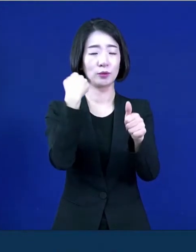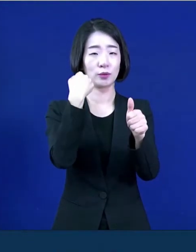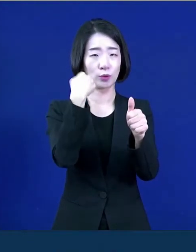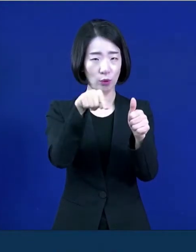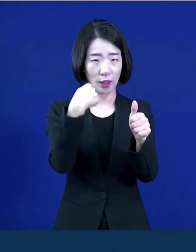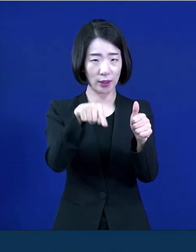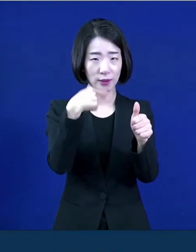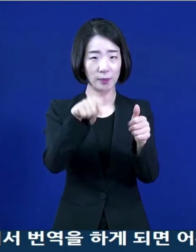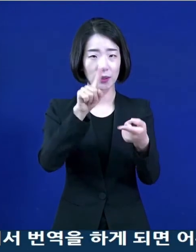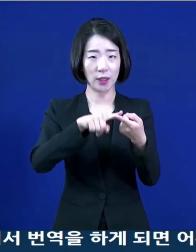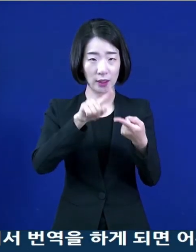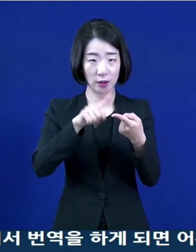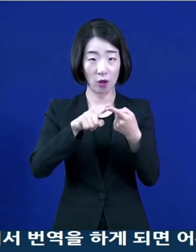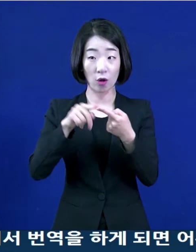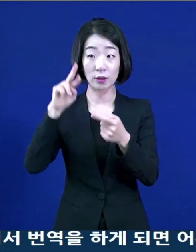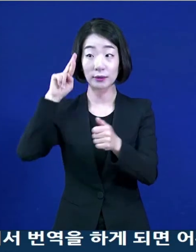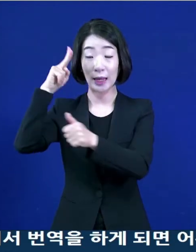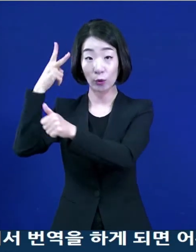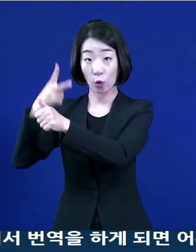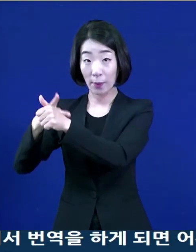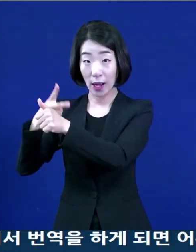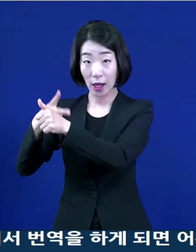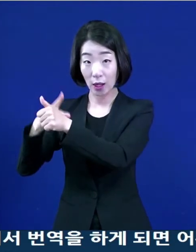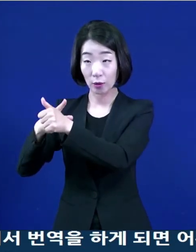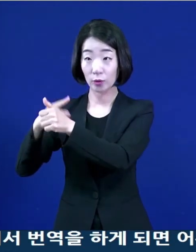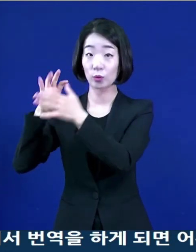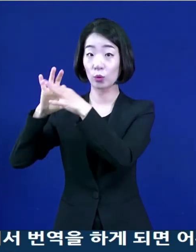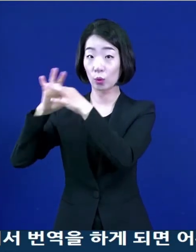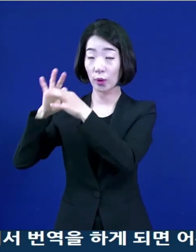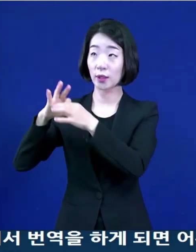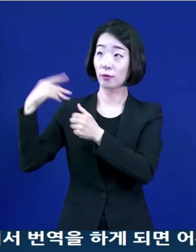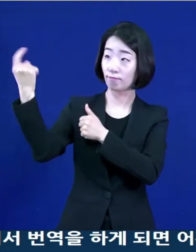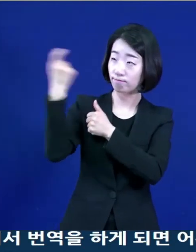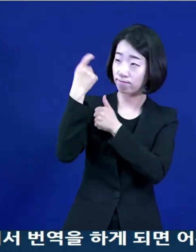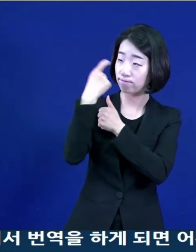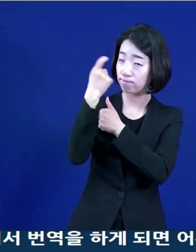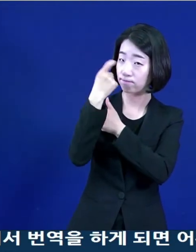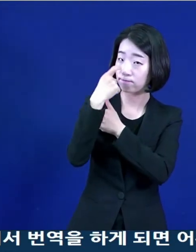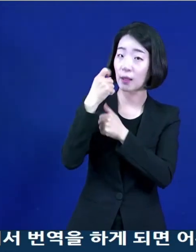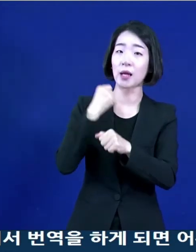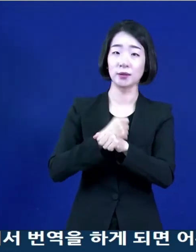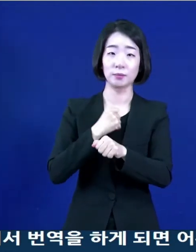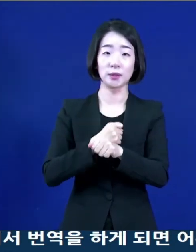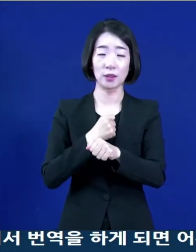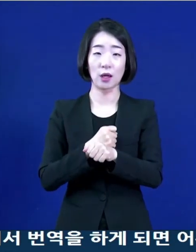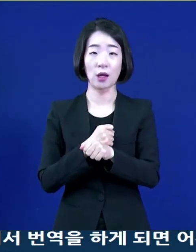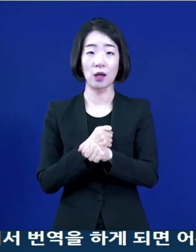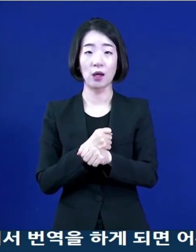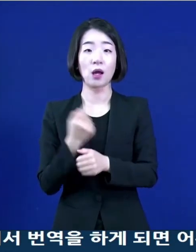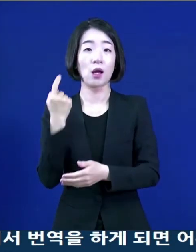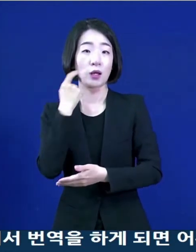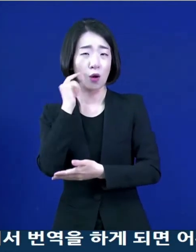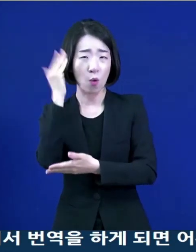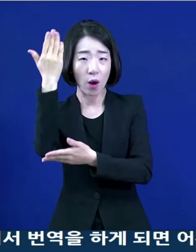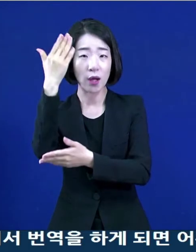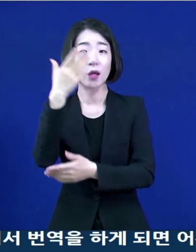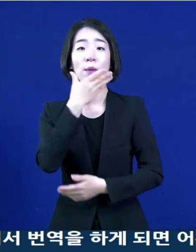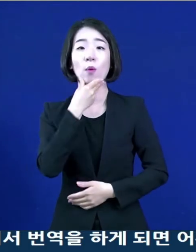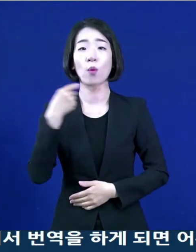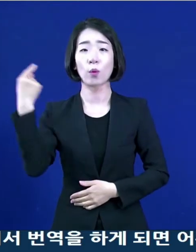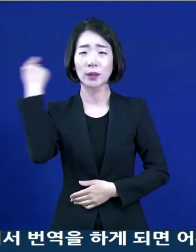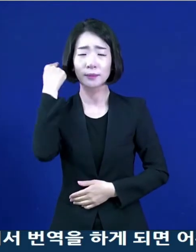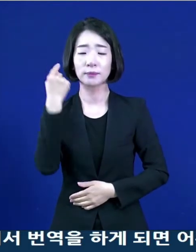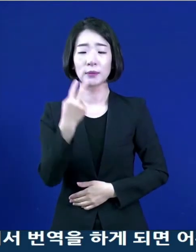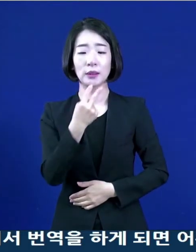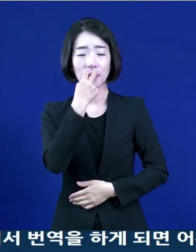이렇게 바울로부터 배웠습니다. 여러분 바른 교훈 기억나시죠? 영광의 복음, 생명의 복음, 그것이